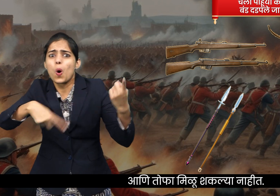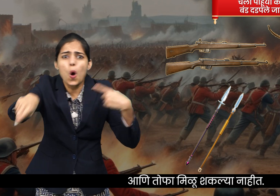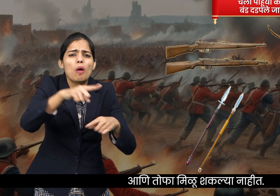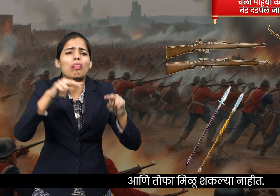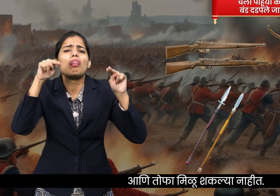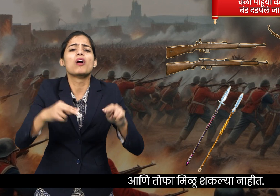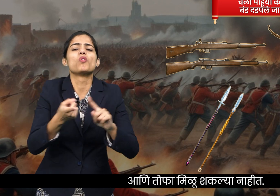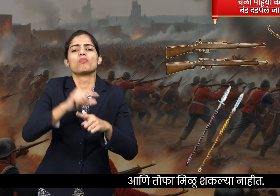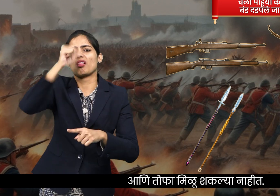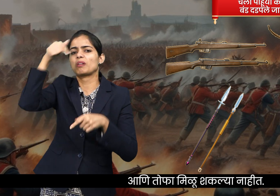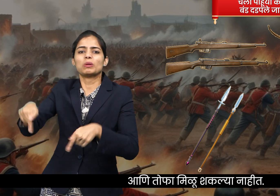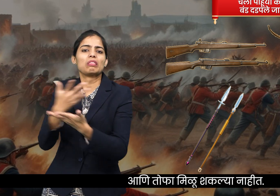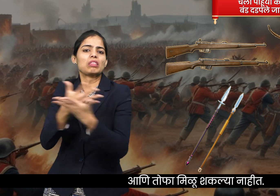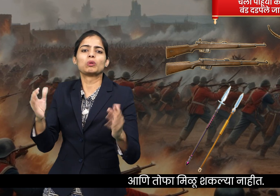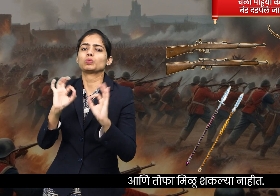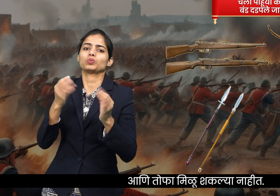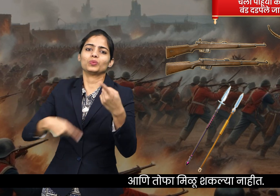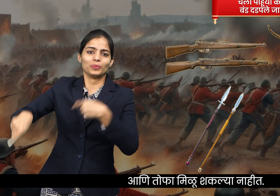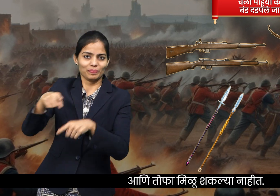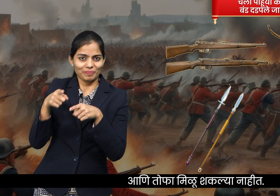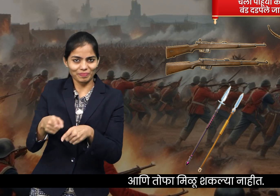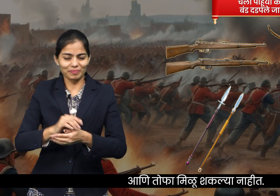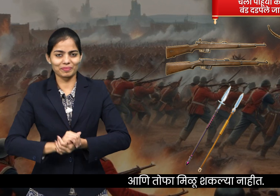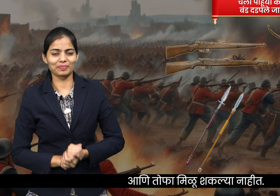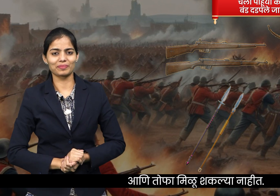तोफा आणि तोफा मिळू शकल्या नाहीत.